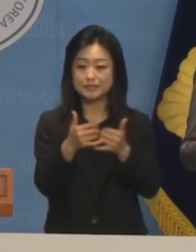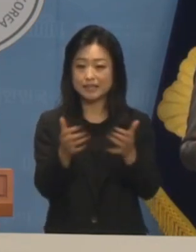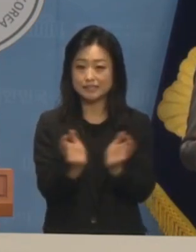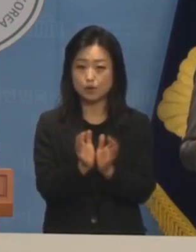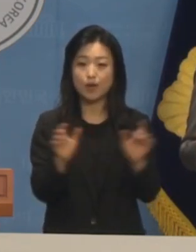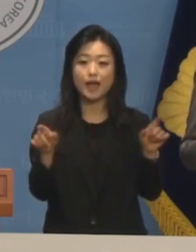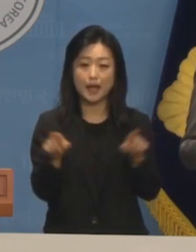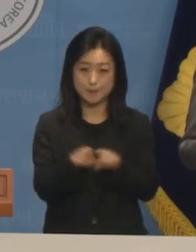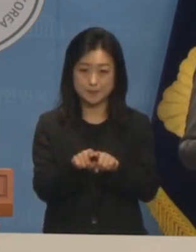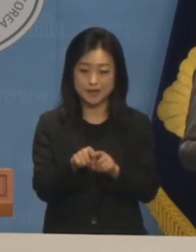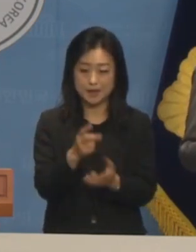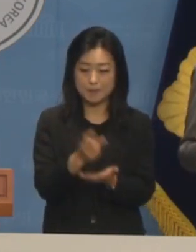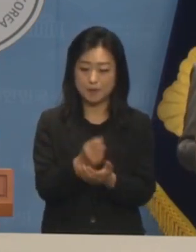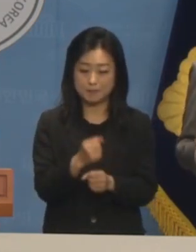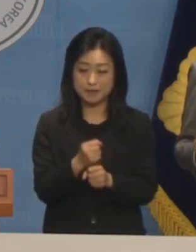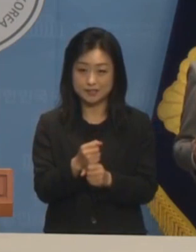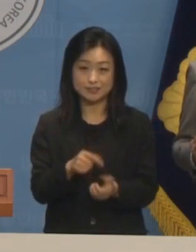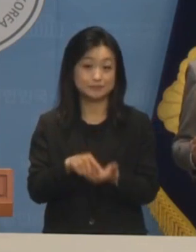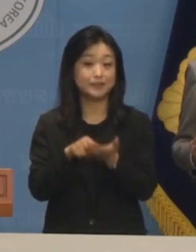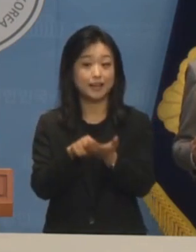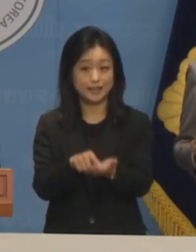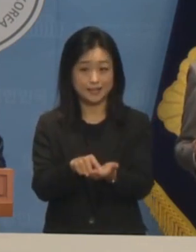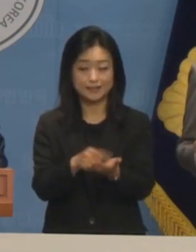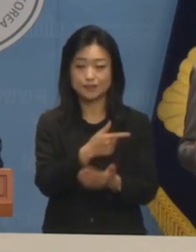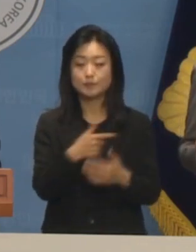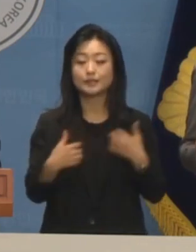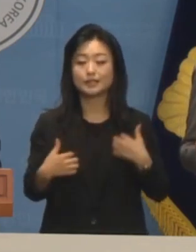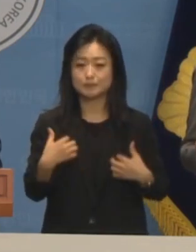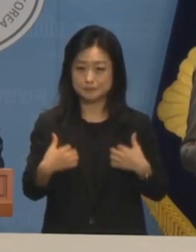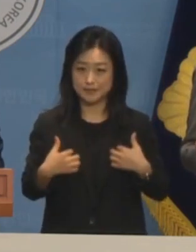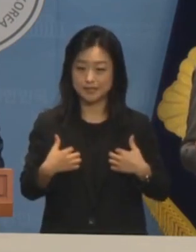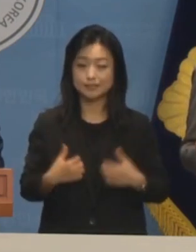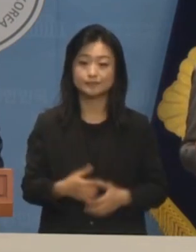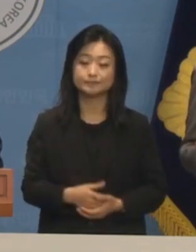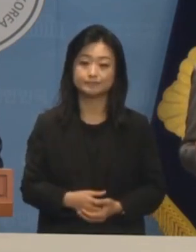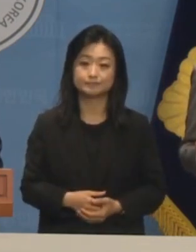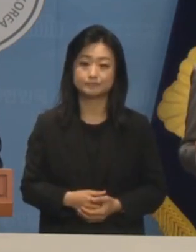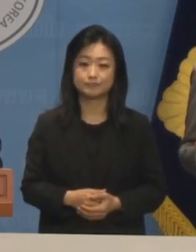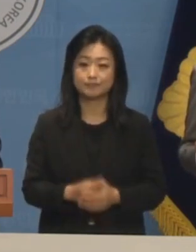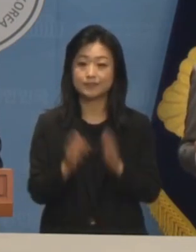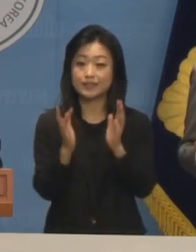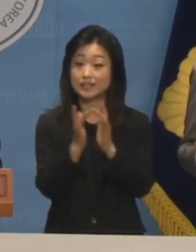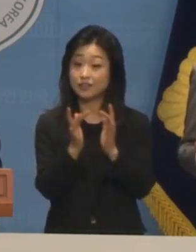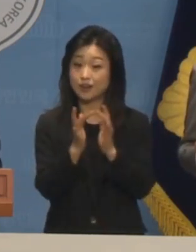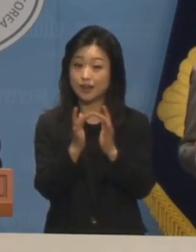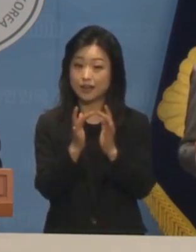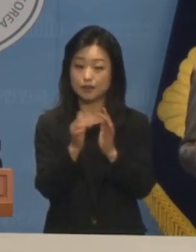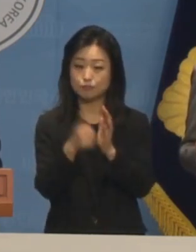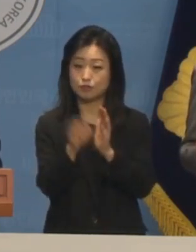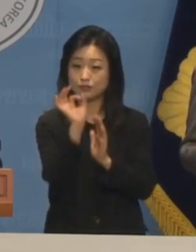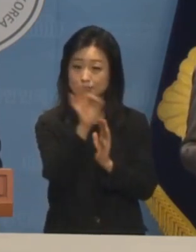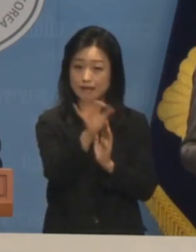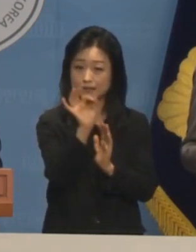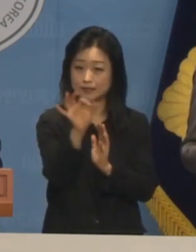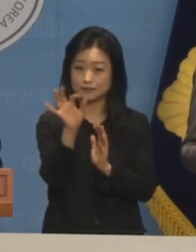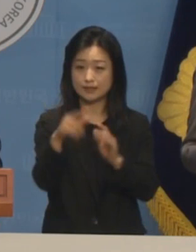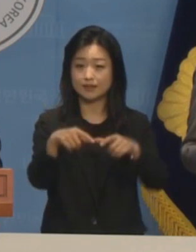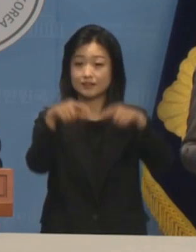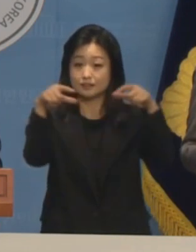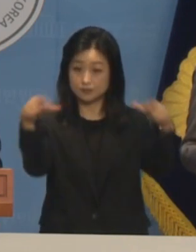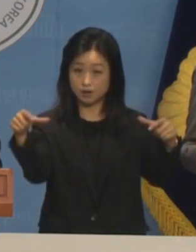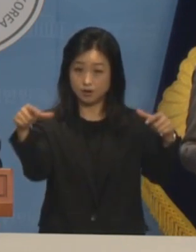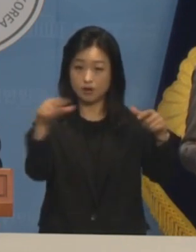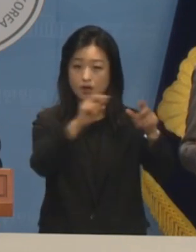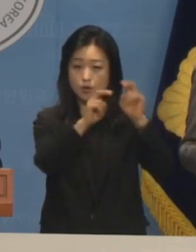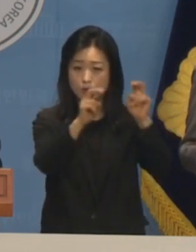함께 발의하게 되어 매우 기쁘게 생각합니다. 디지털 시장이 확대되어 대형 온라인 플랫폼의 업체